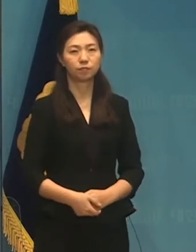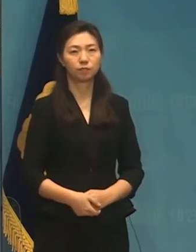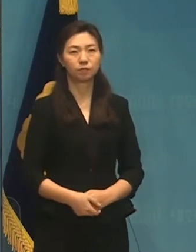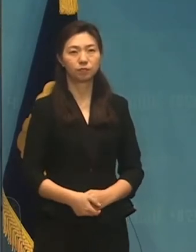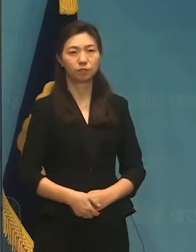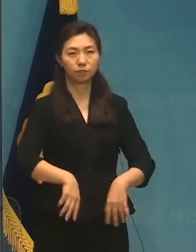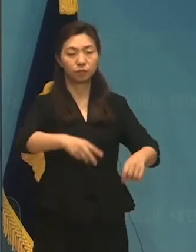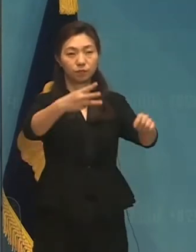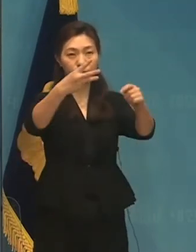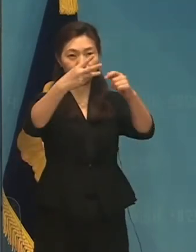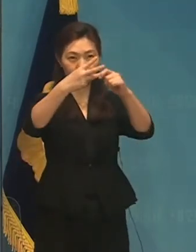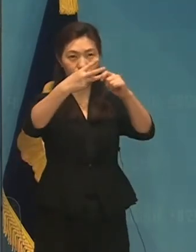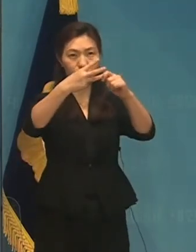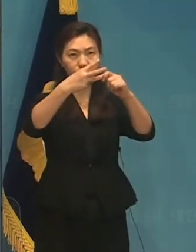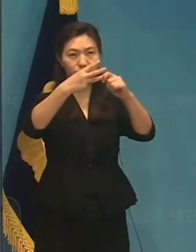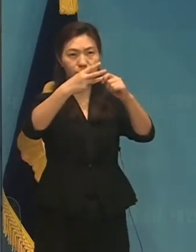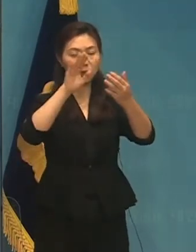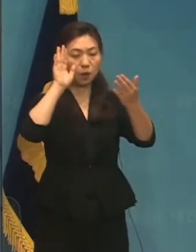셋째,